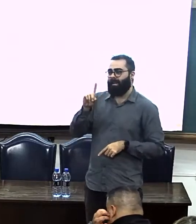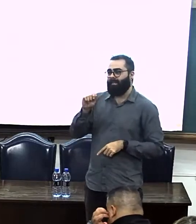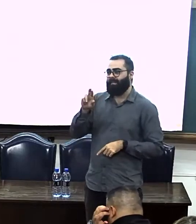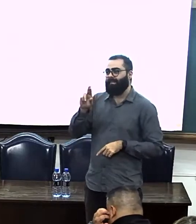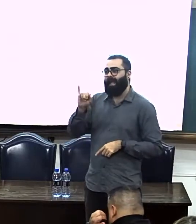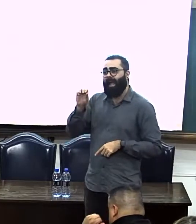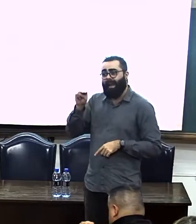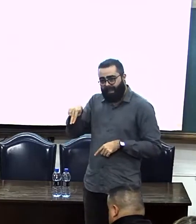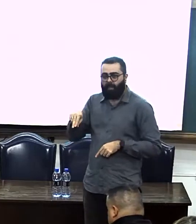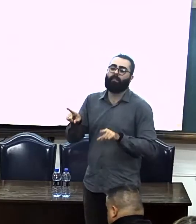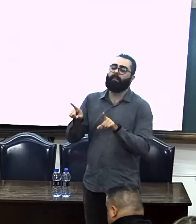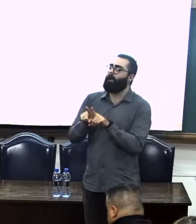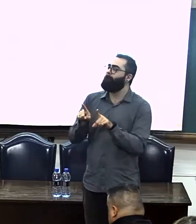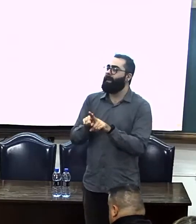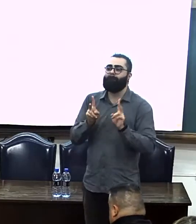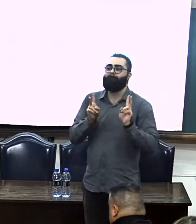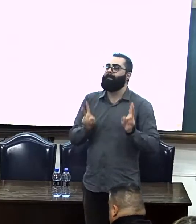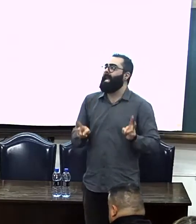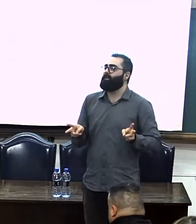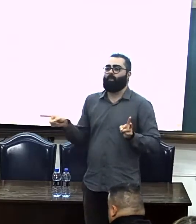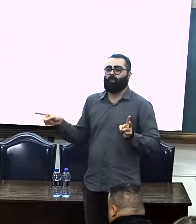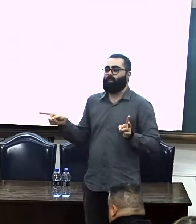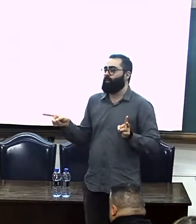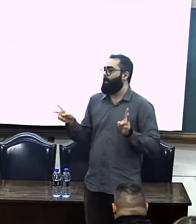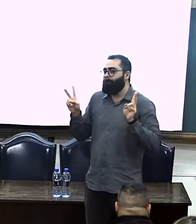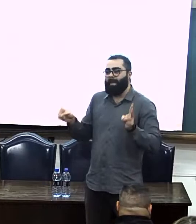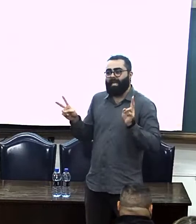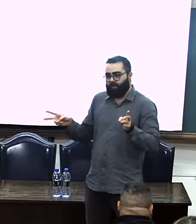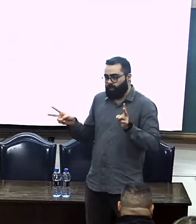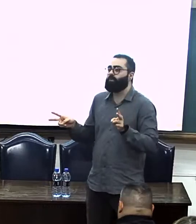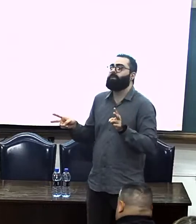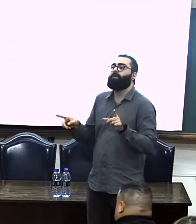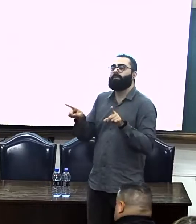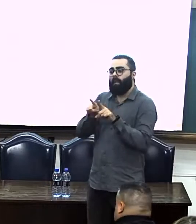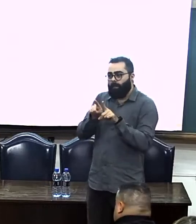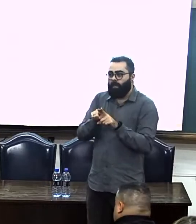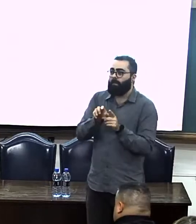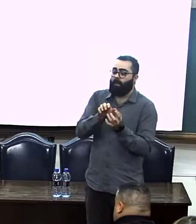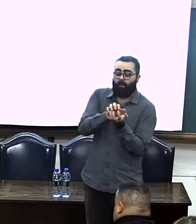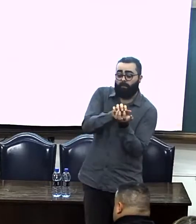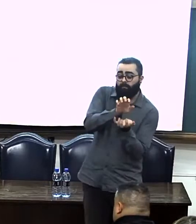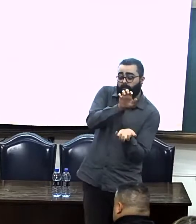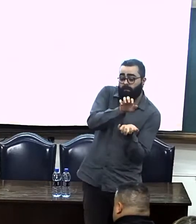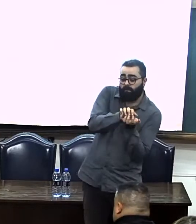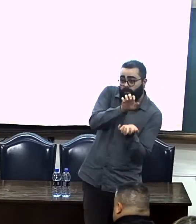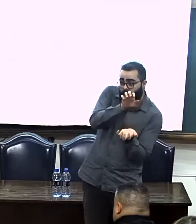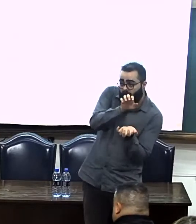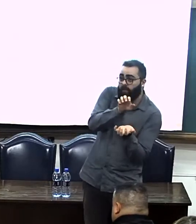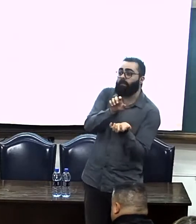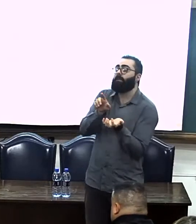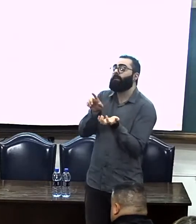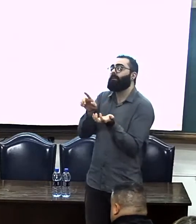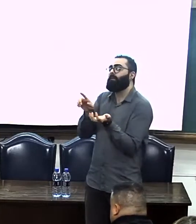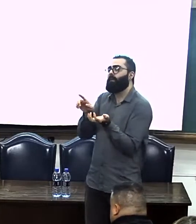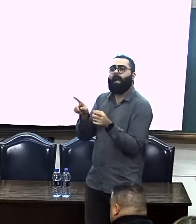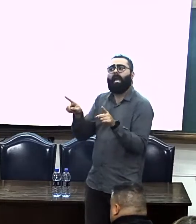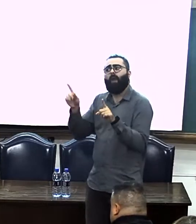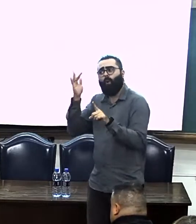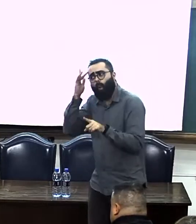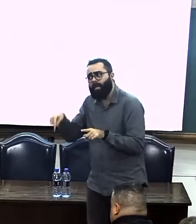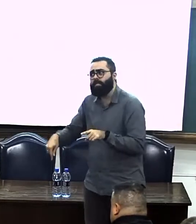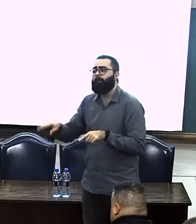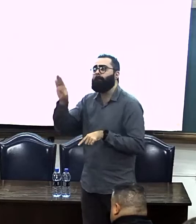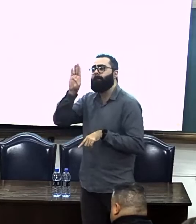is independent of your jaw displacement, and also in English, and I suspect we will find that in Brazilian